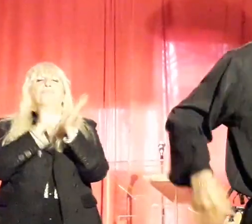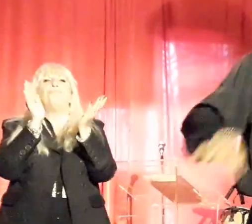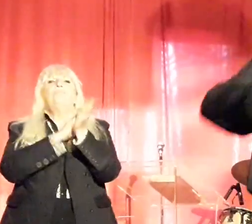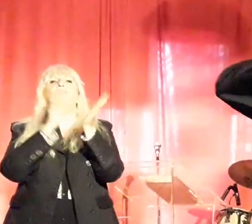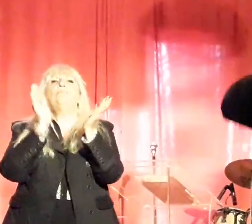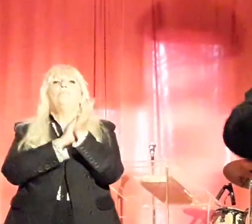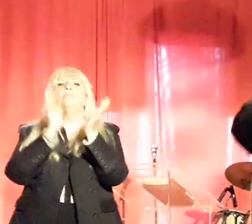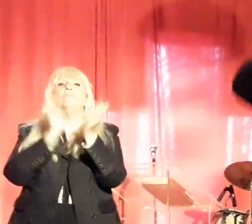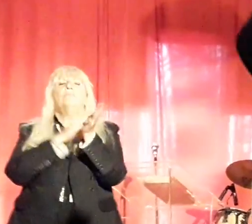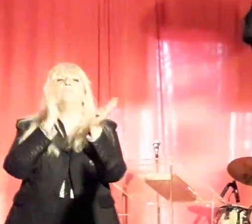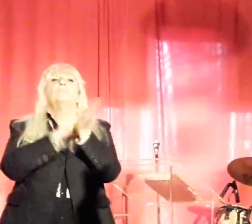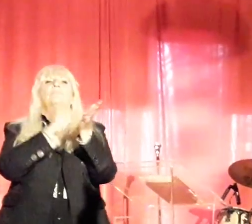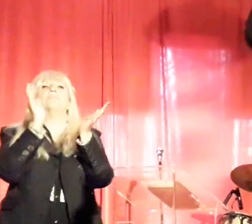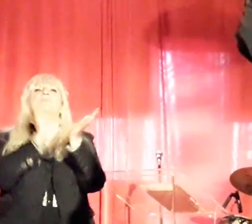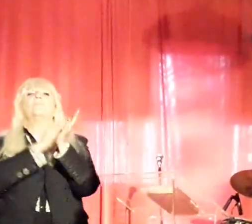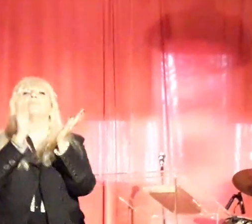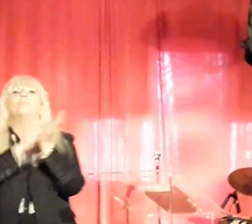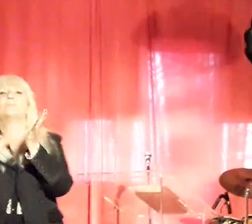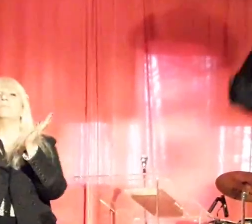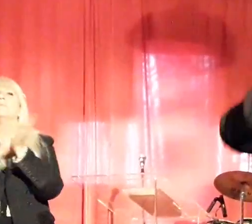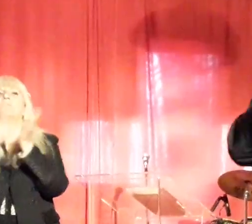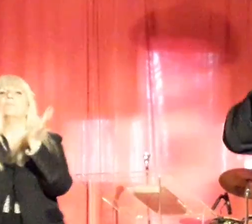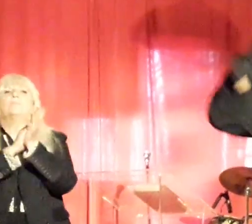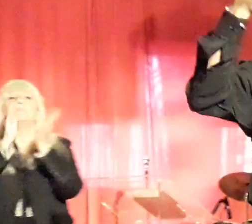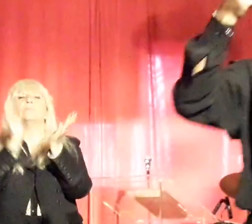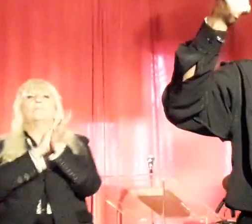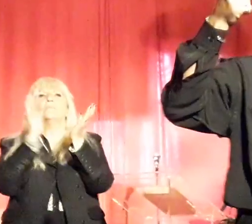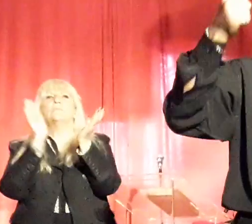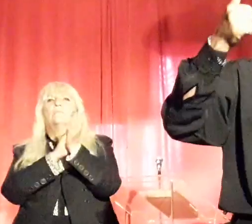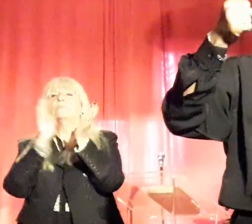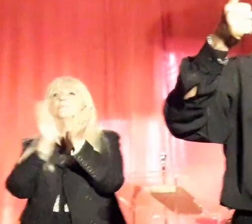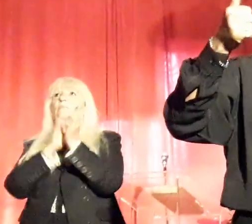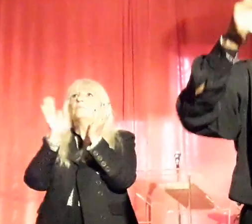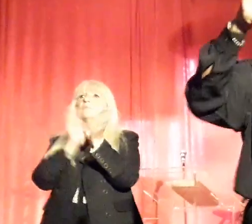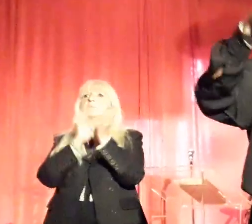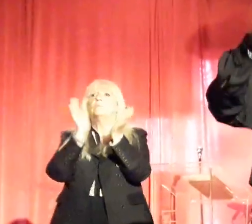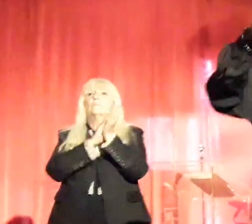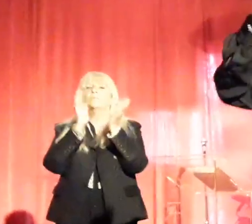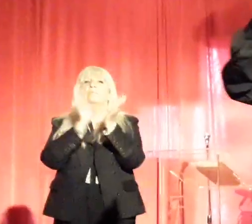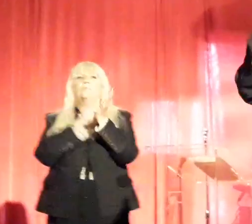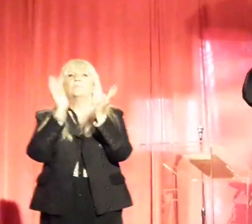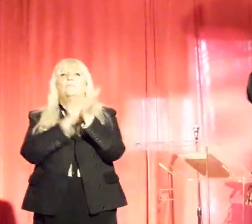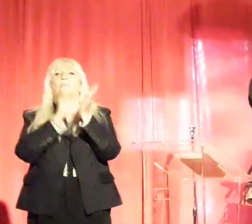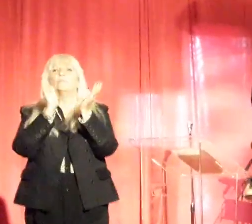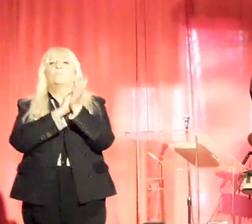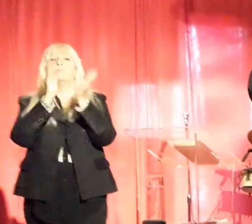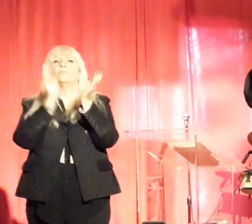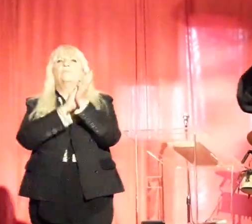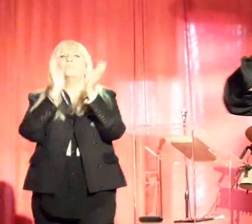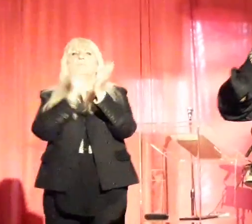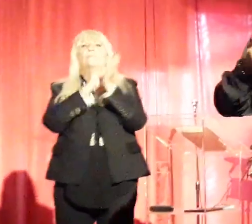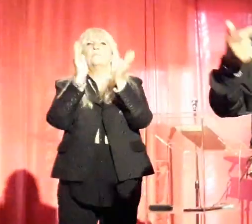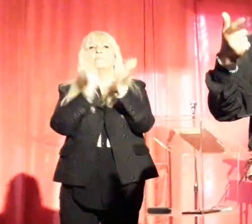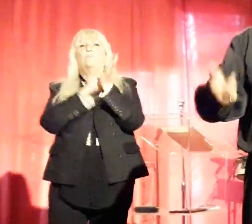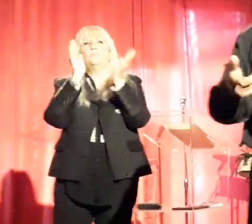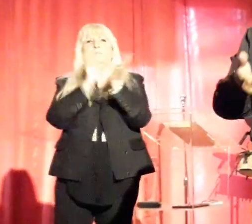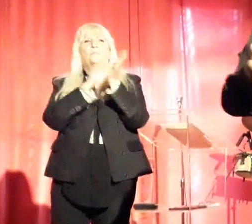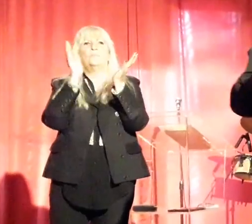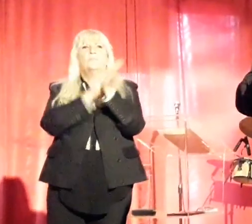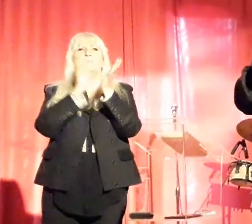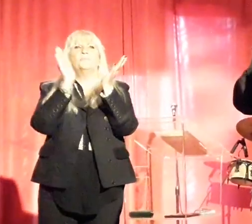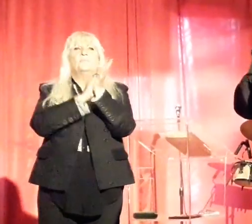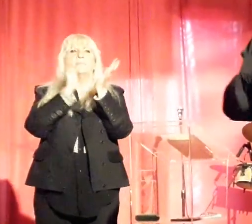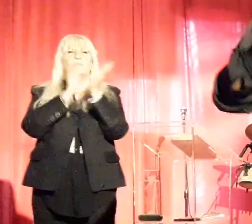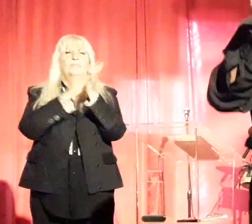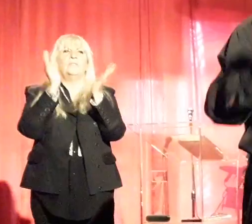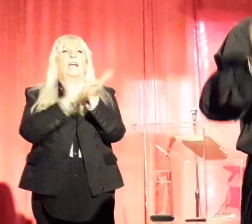hermano, impresionante. Así, de esta manera, vamos a cantar uno de los temas nuevos que tenemos